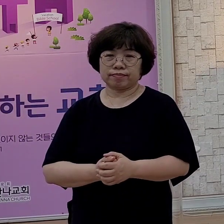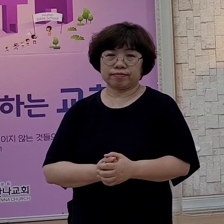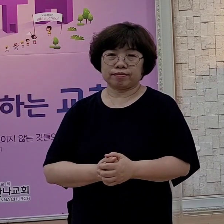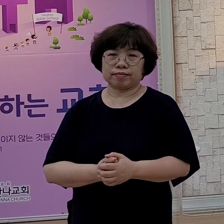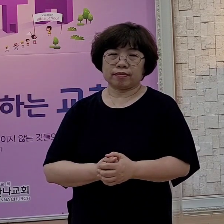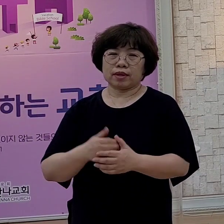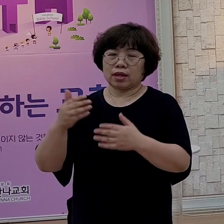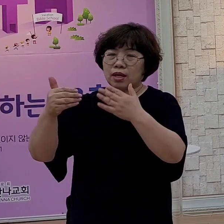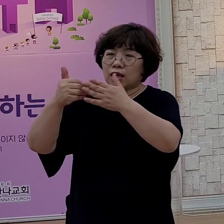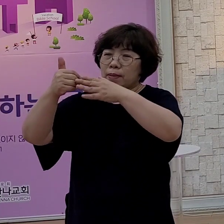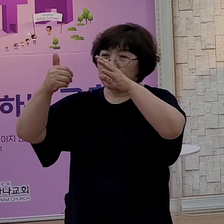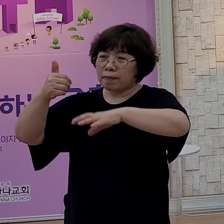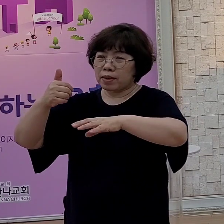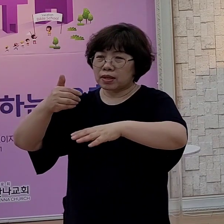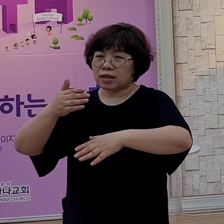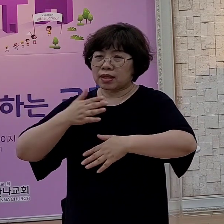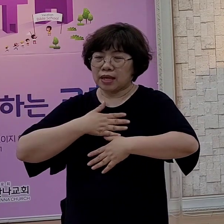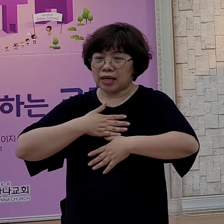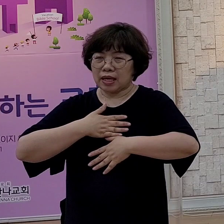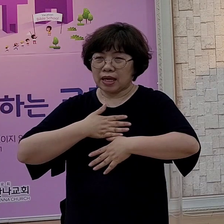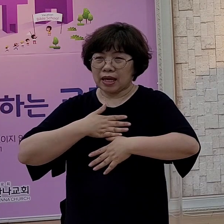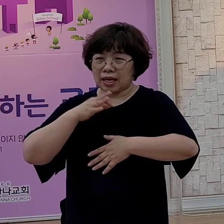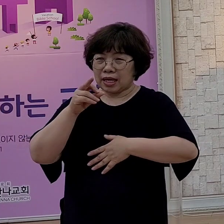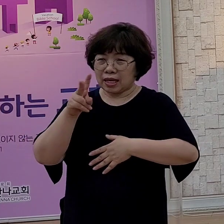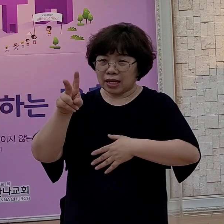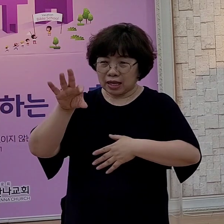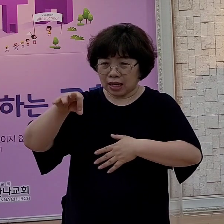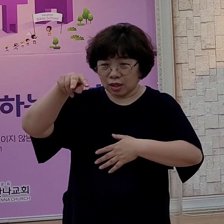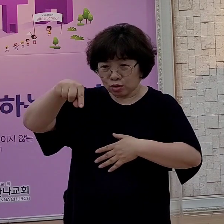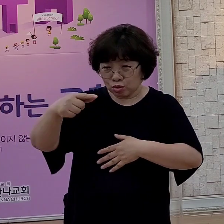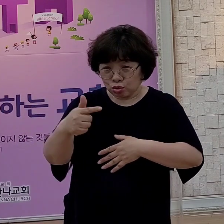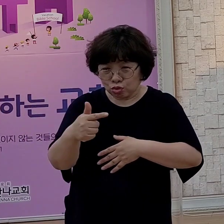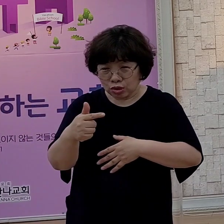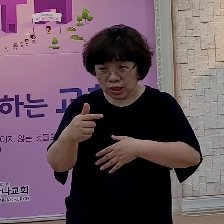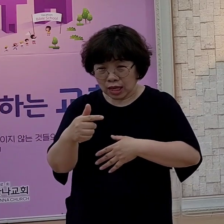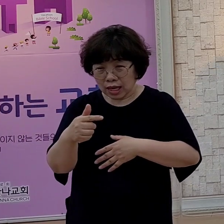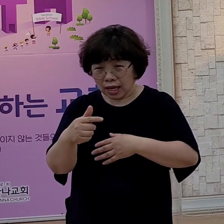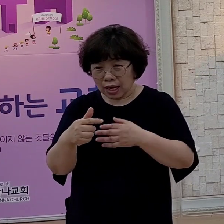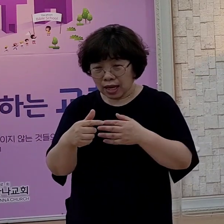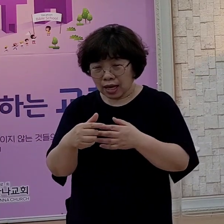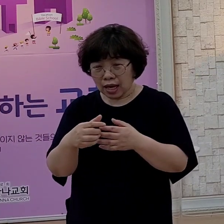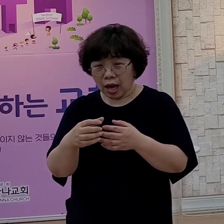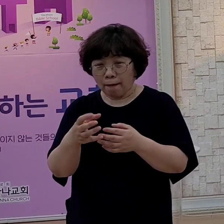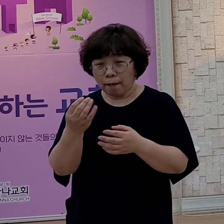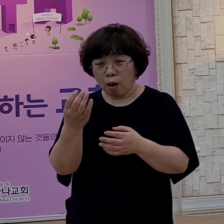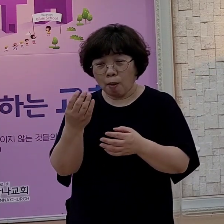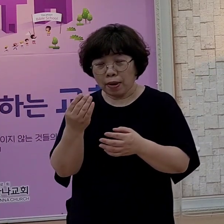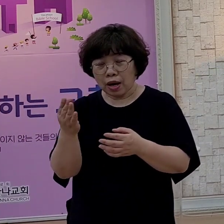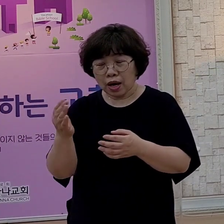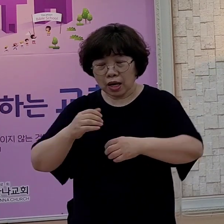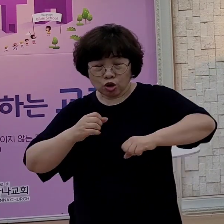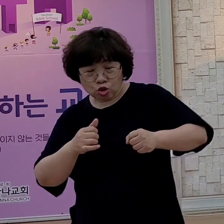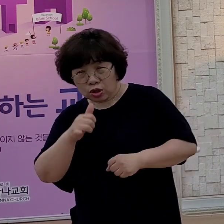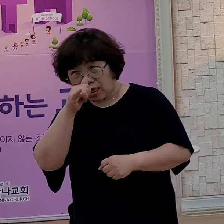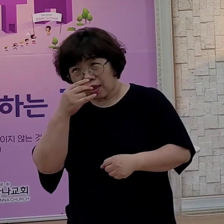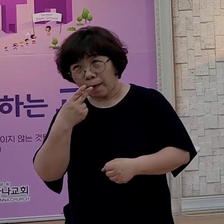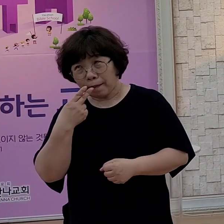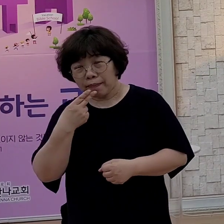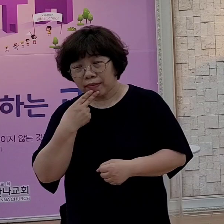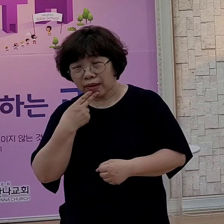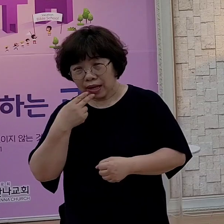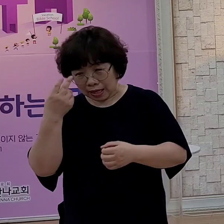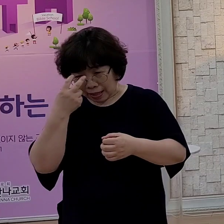지수를 한번 철저하게 한번 평가해 보세요. 양순이라는 것은 순종하는 태도이고